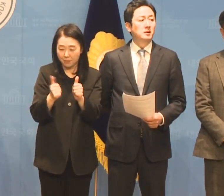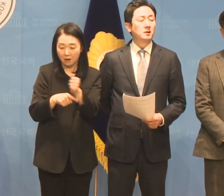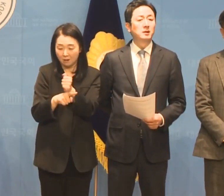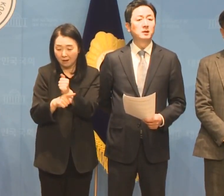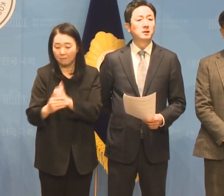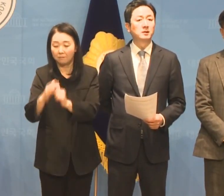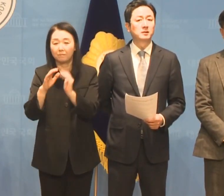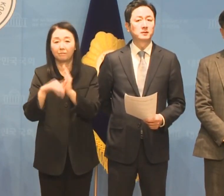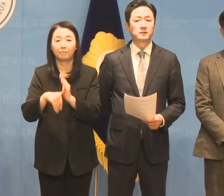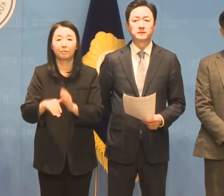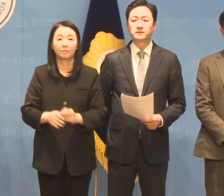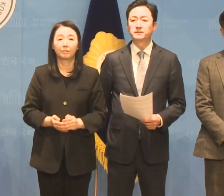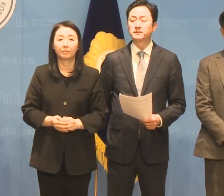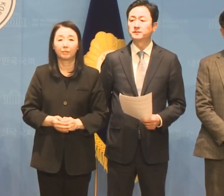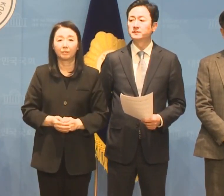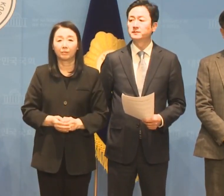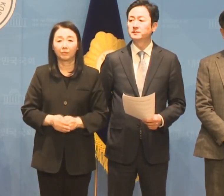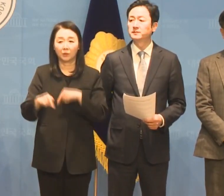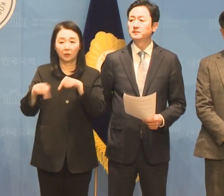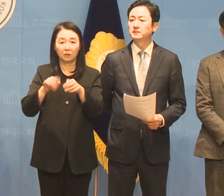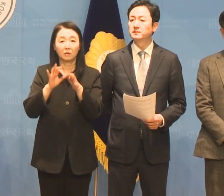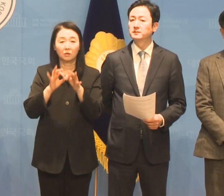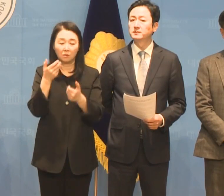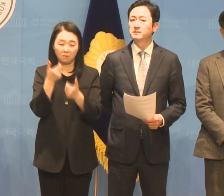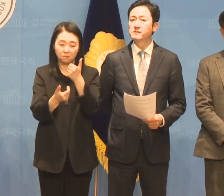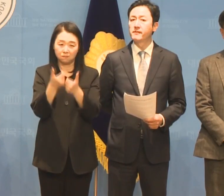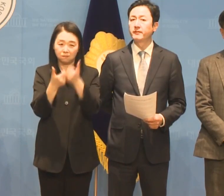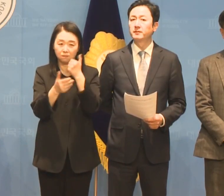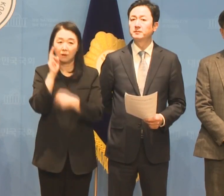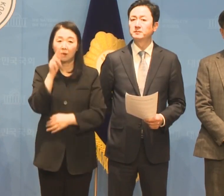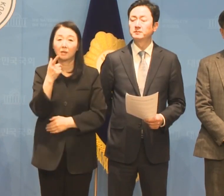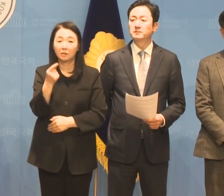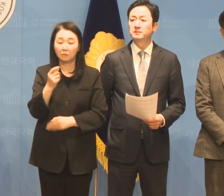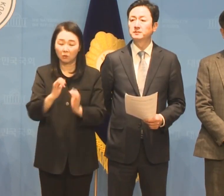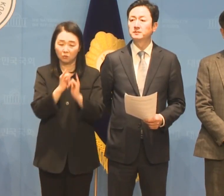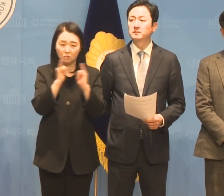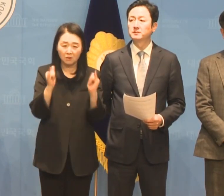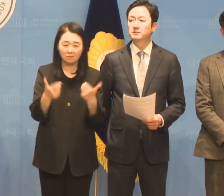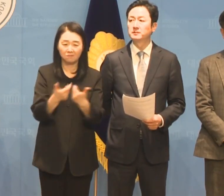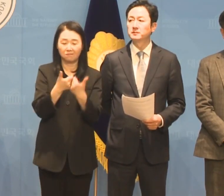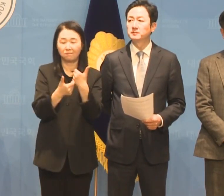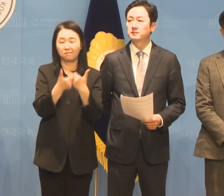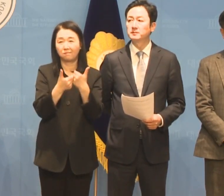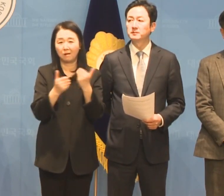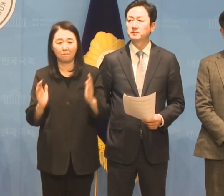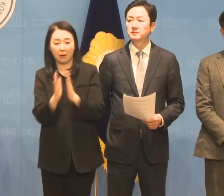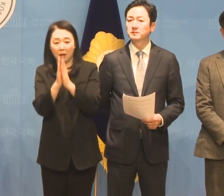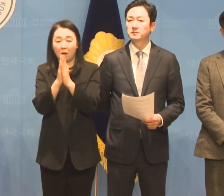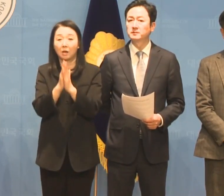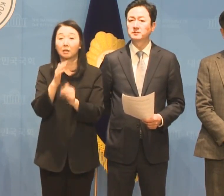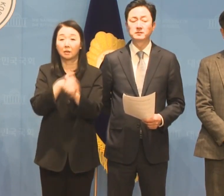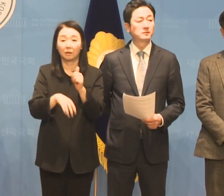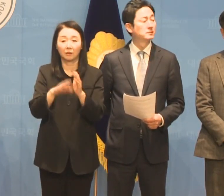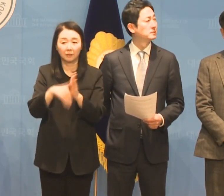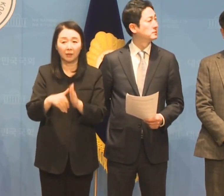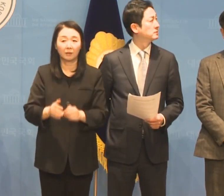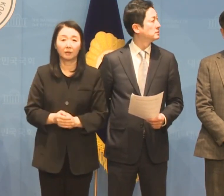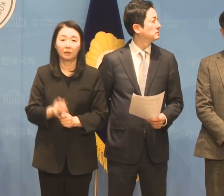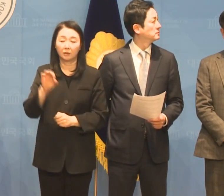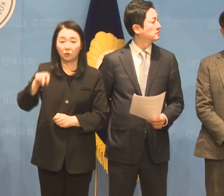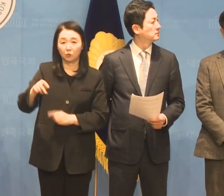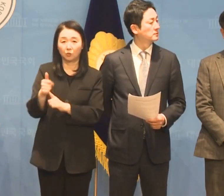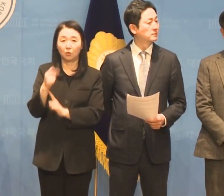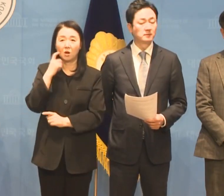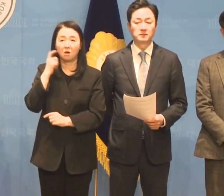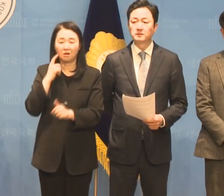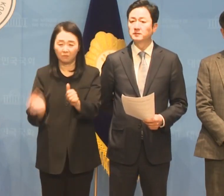진행되는 시점이었습니다. 정치권의 대립이 점차 국민들의 대립으로 번져나갈 수 있는 이러한 상황에서 유동규의